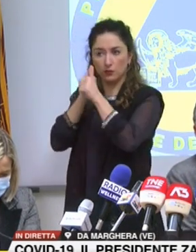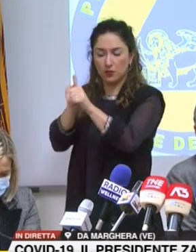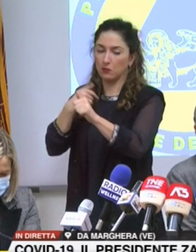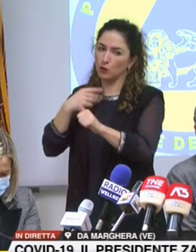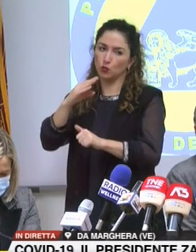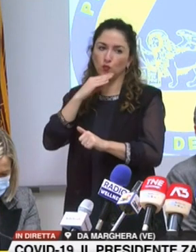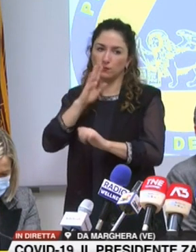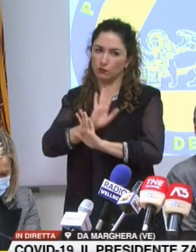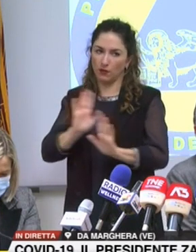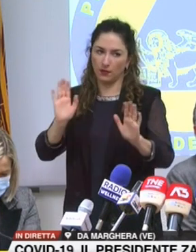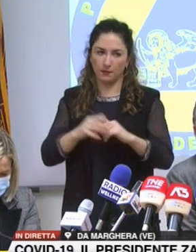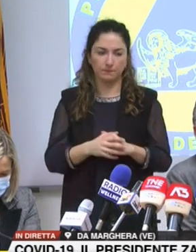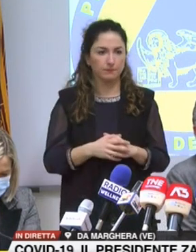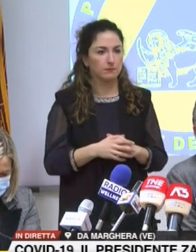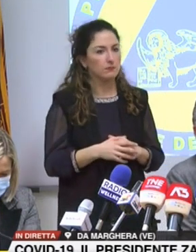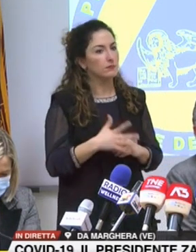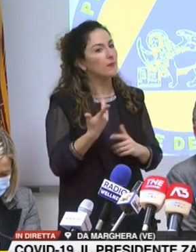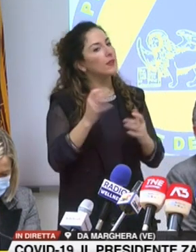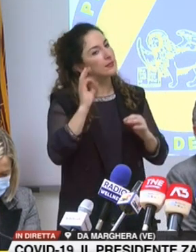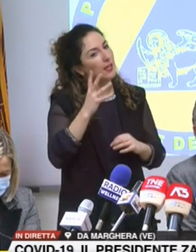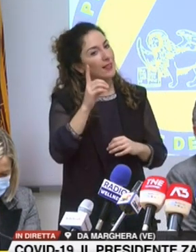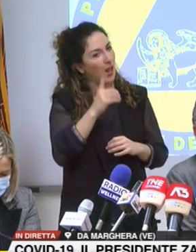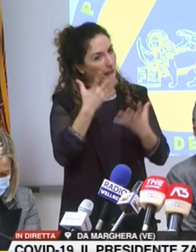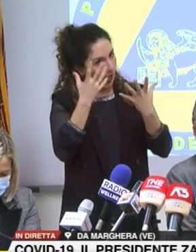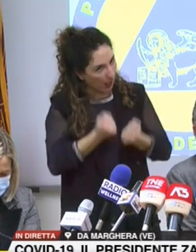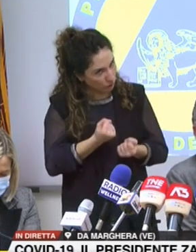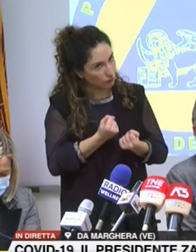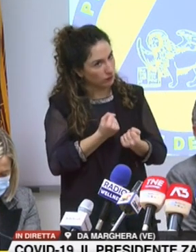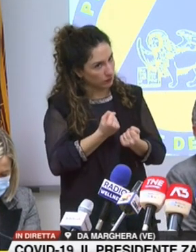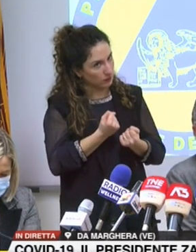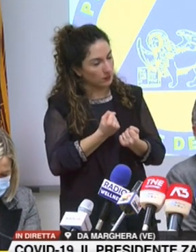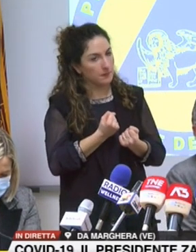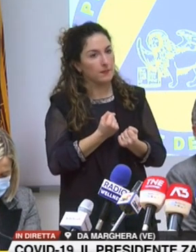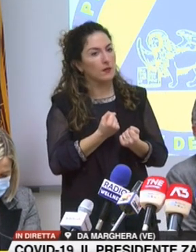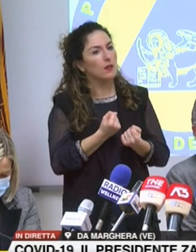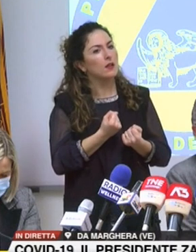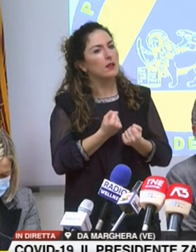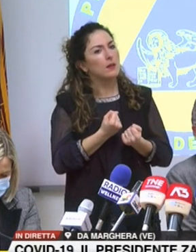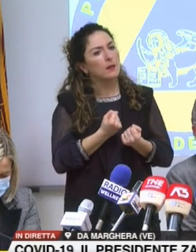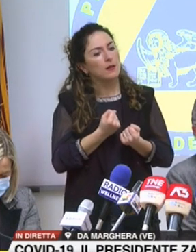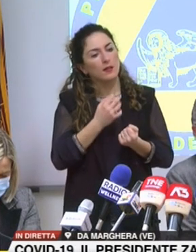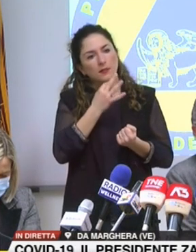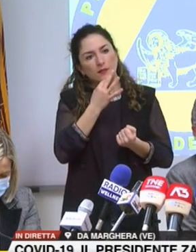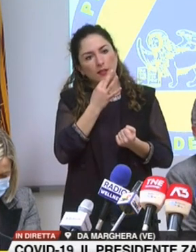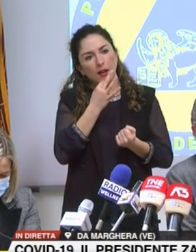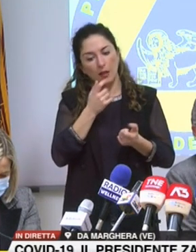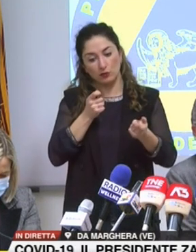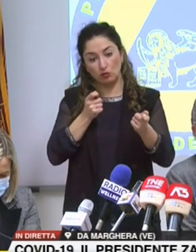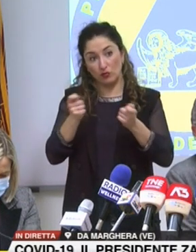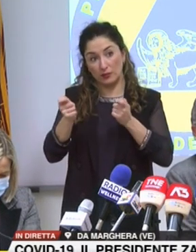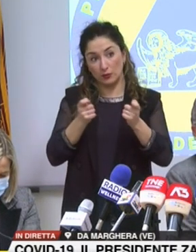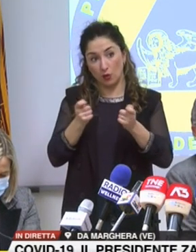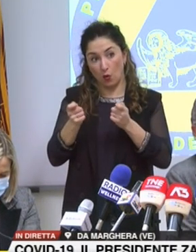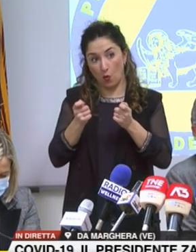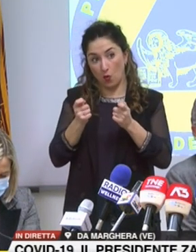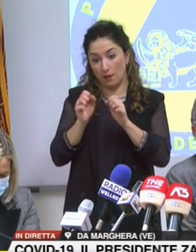sufficiente. E qualora Draghi accettasse, secondo lei tutto questo quanto penalizzerà la gestione